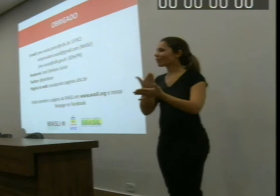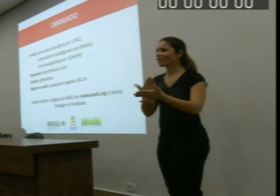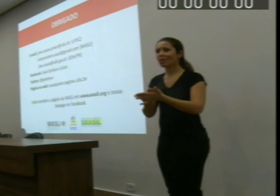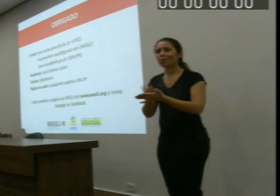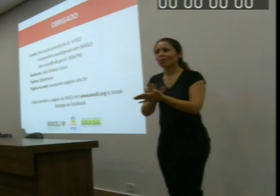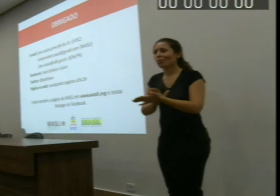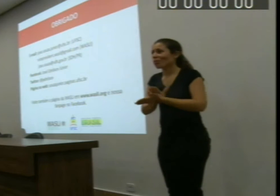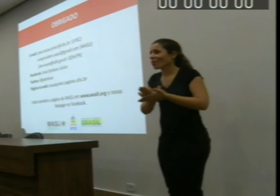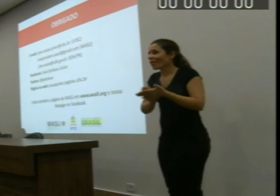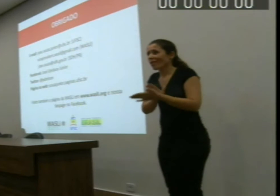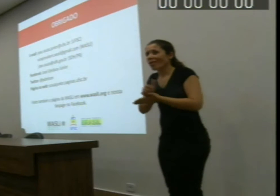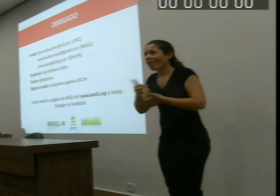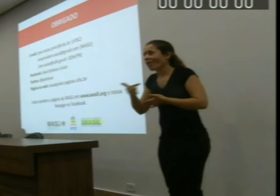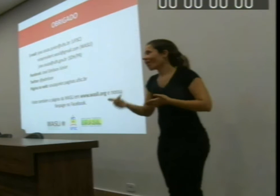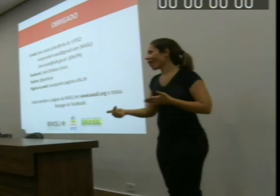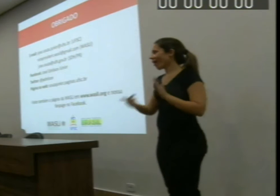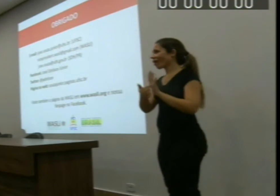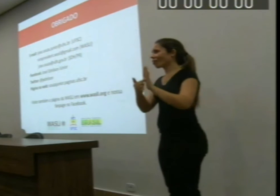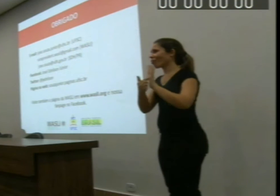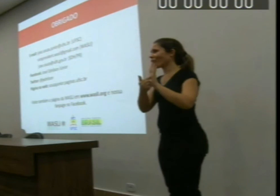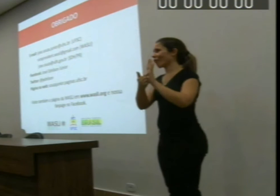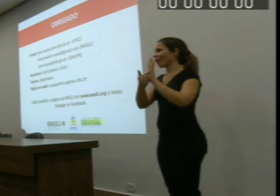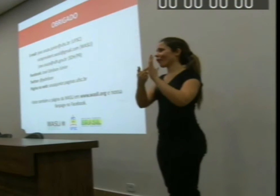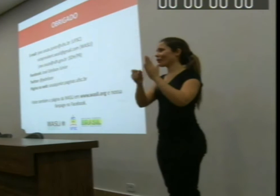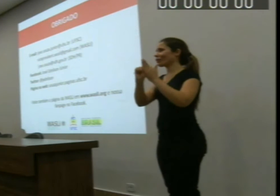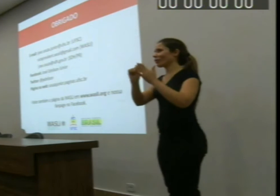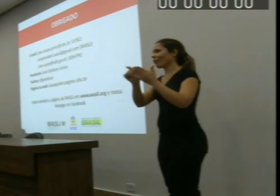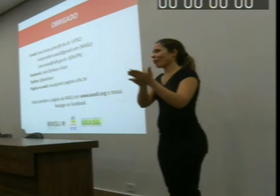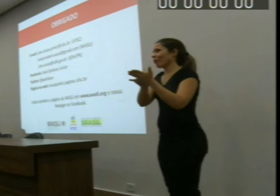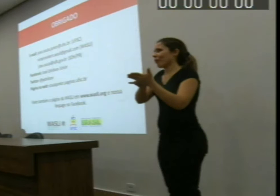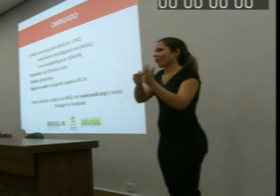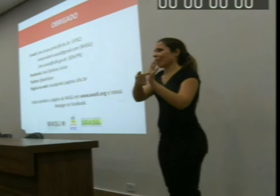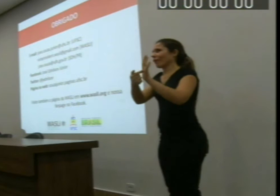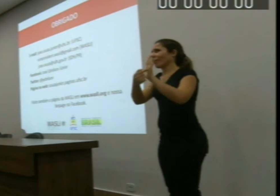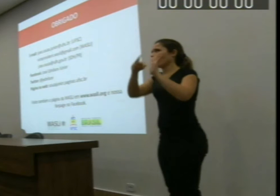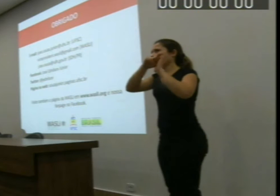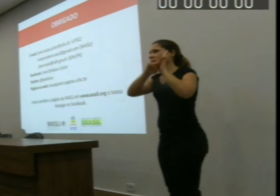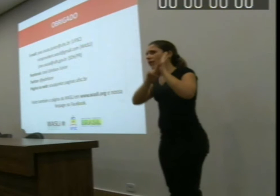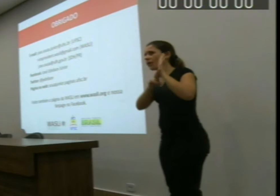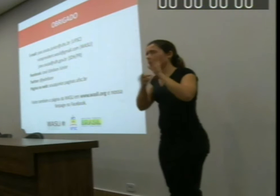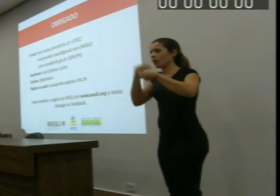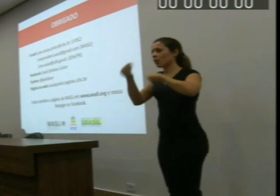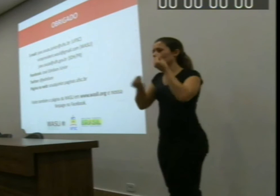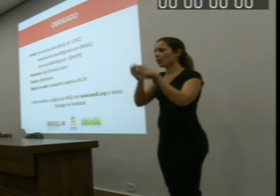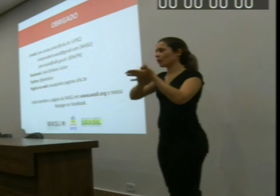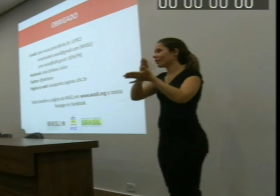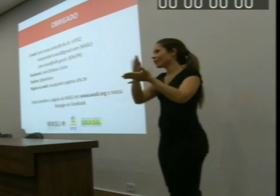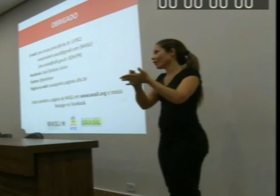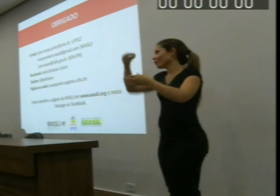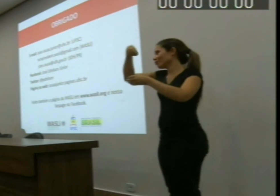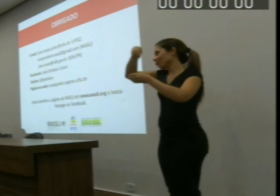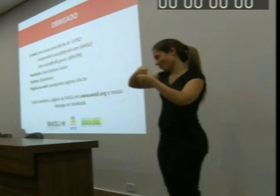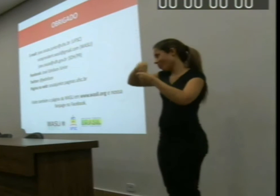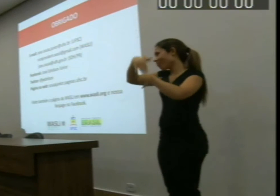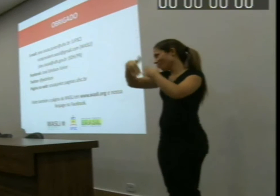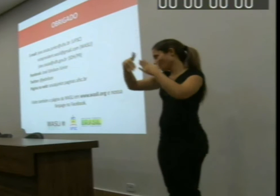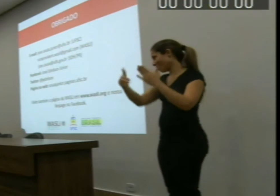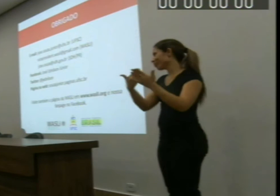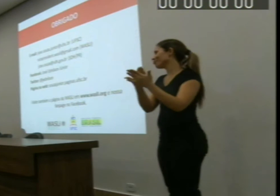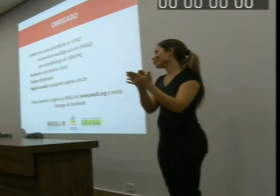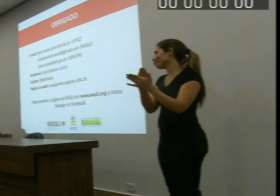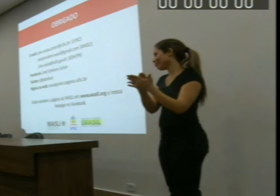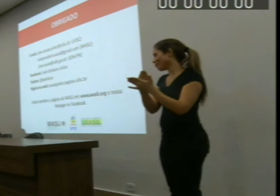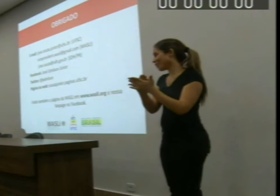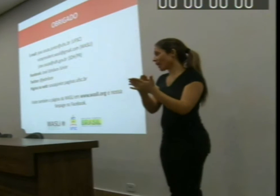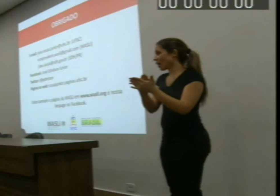tem nada n então fica até difícil Às vezes a gente fazer certas cobranças a gente precisa saber os limites das cobranças que a gente faz porque no